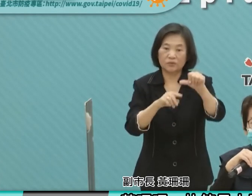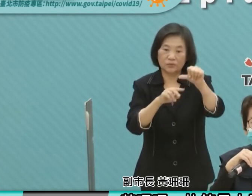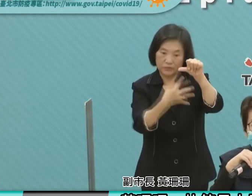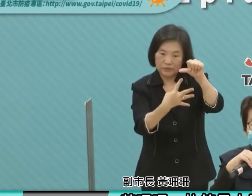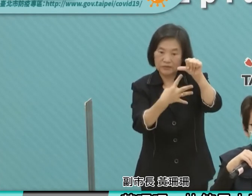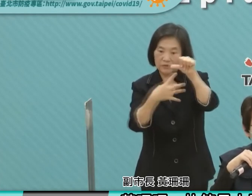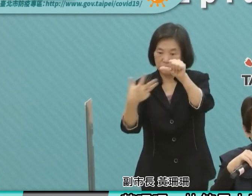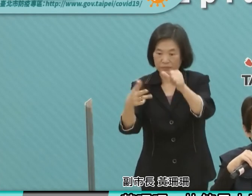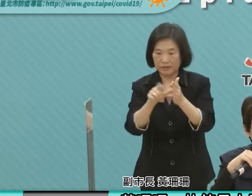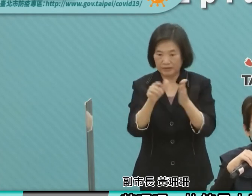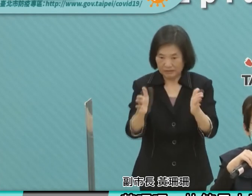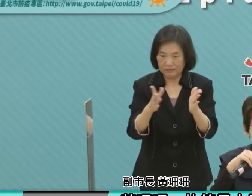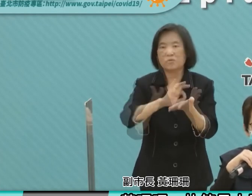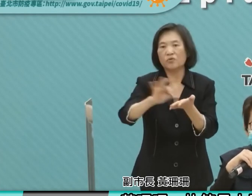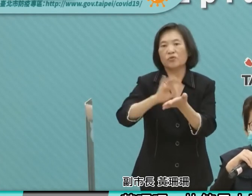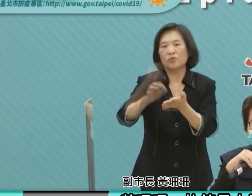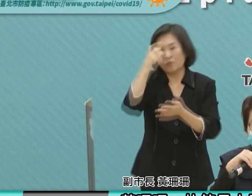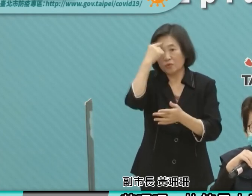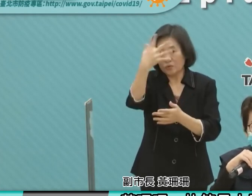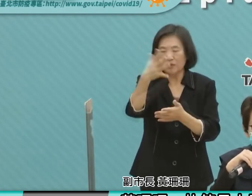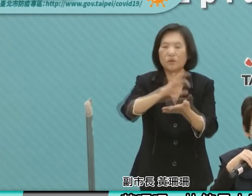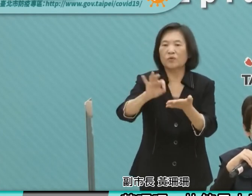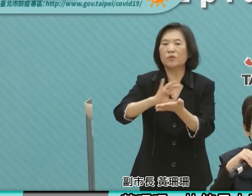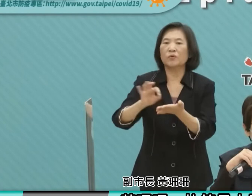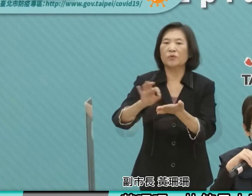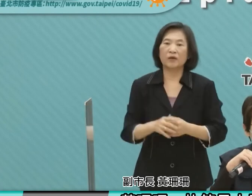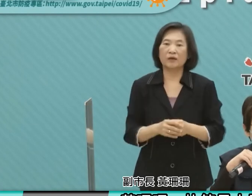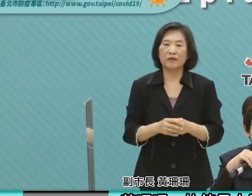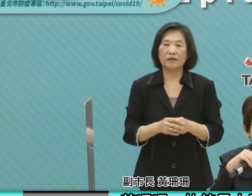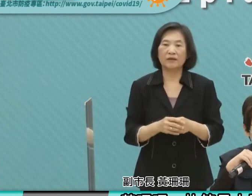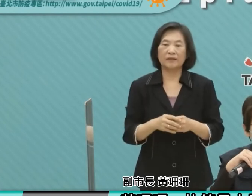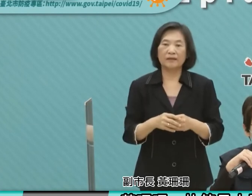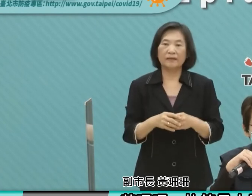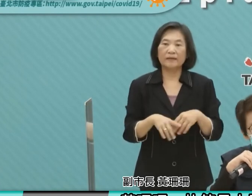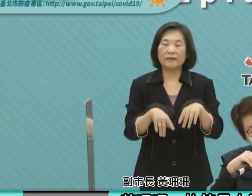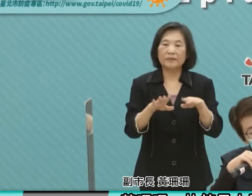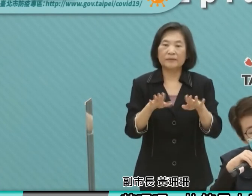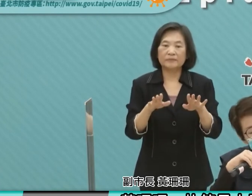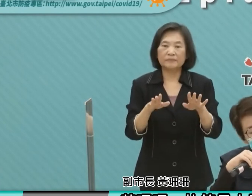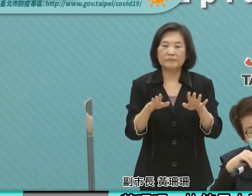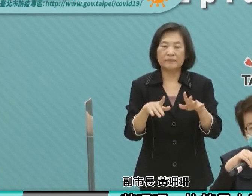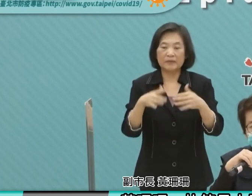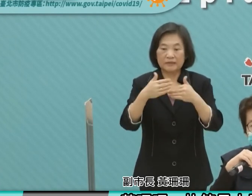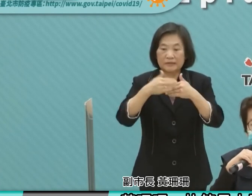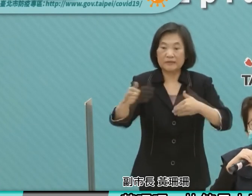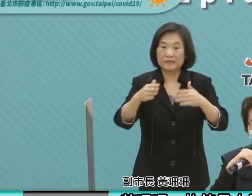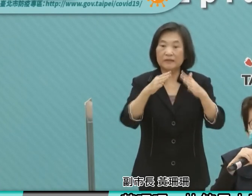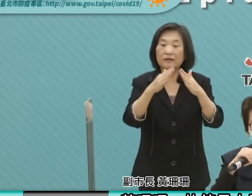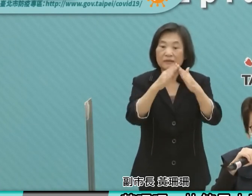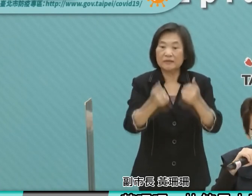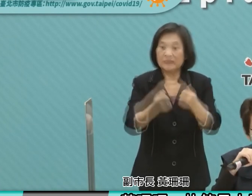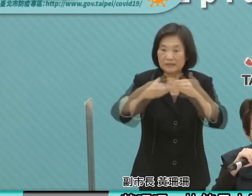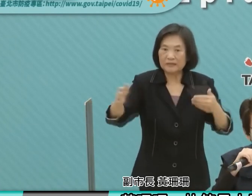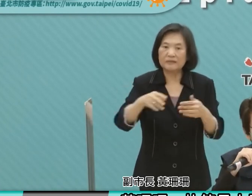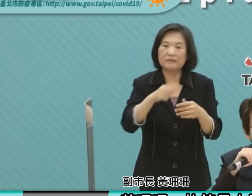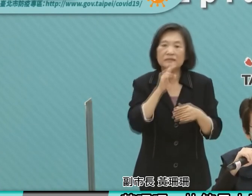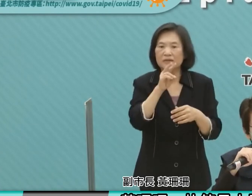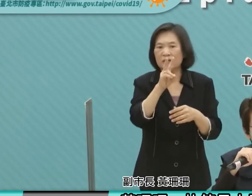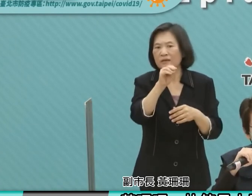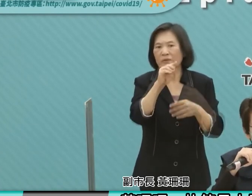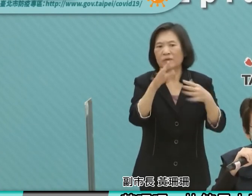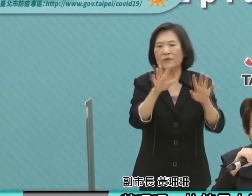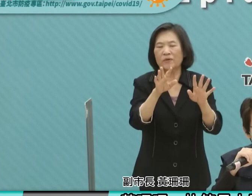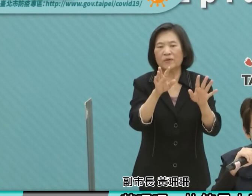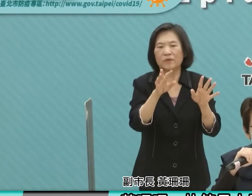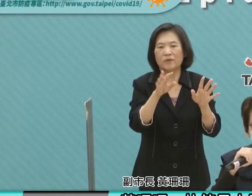到5月8号5天的需求量，当天的居家隔离的人数是2.5万人，也就是说